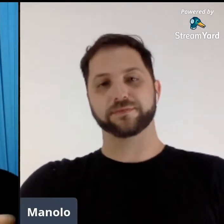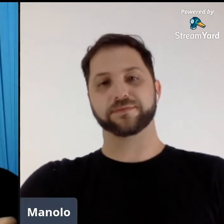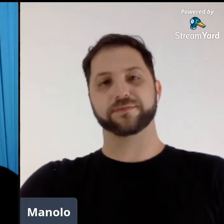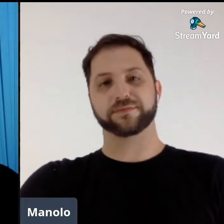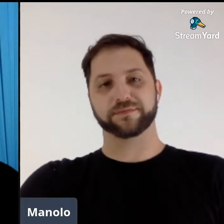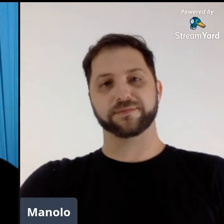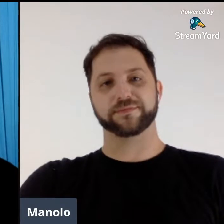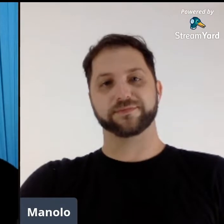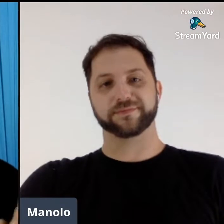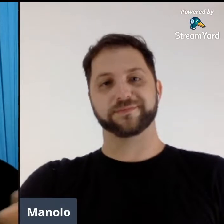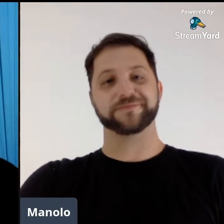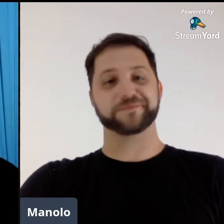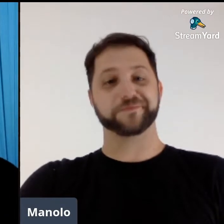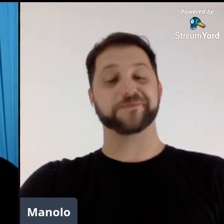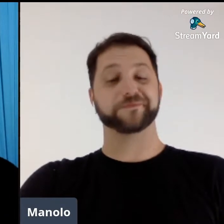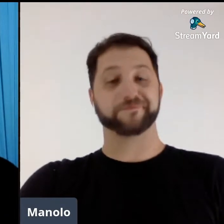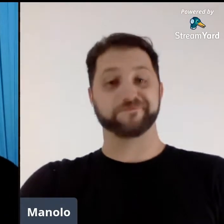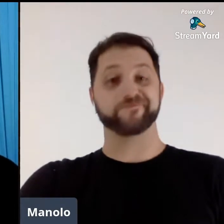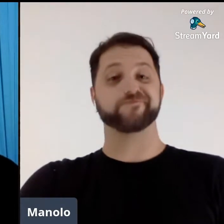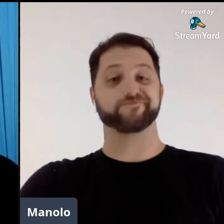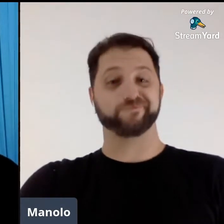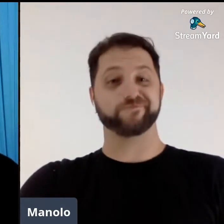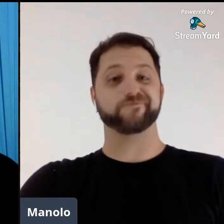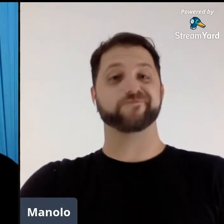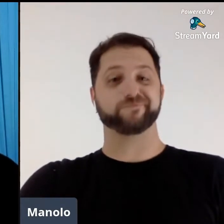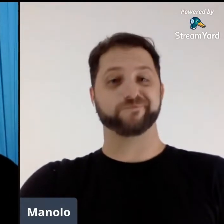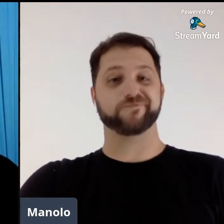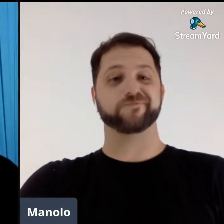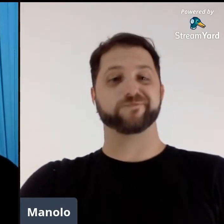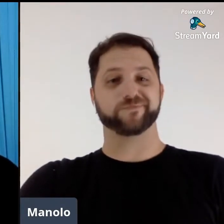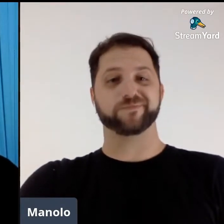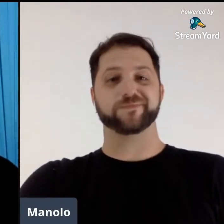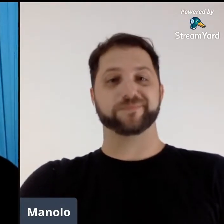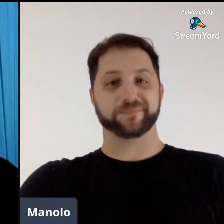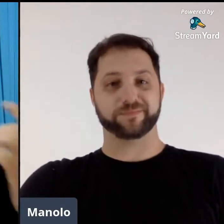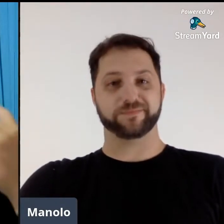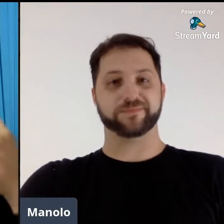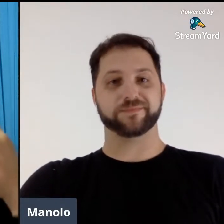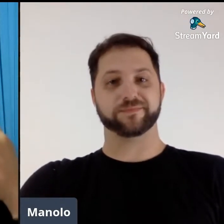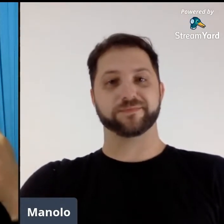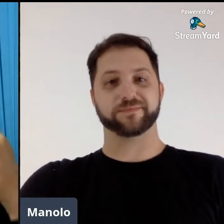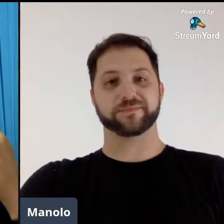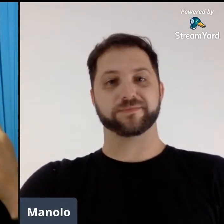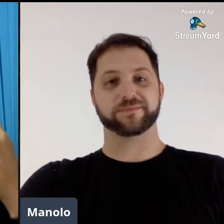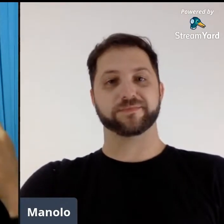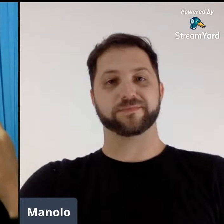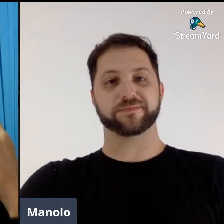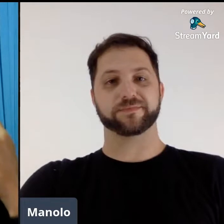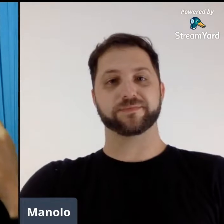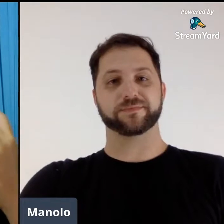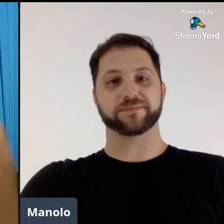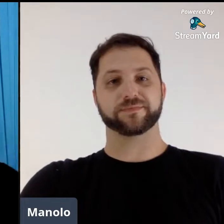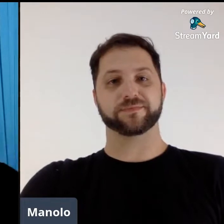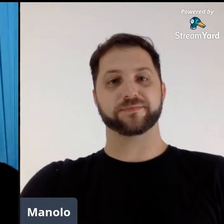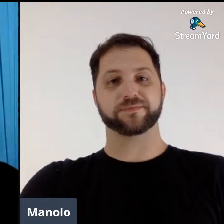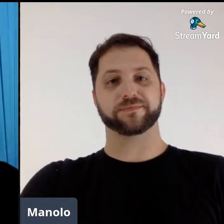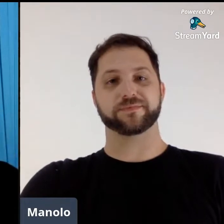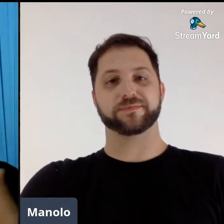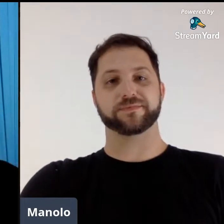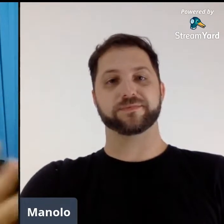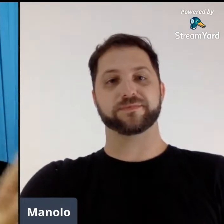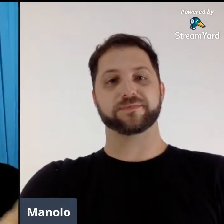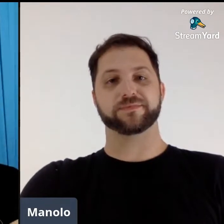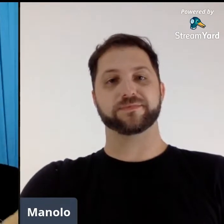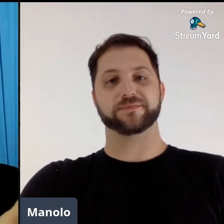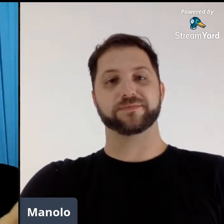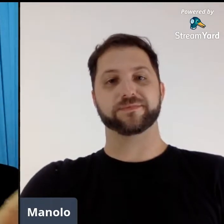surdo parece perfeito, parece normal, né? Ninguém percebe que o surdo não ouve. Então, o surdo fica à